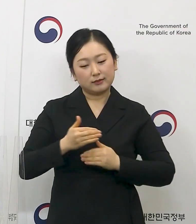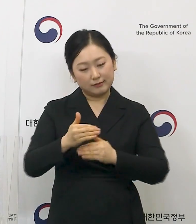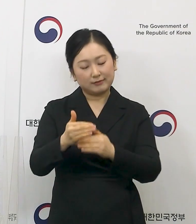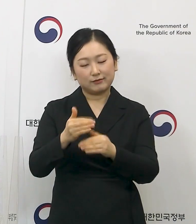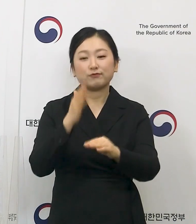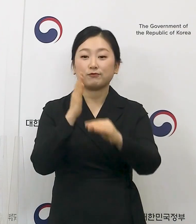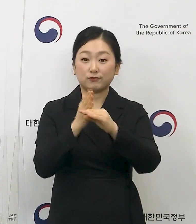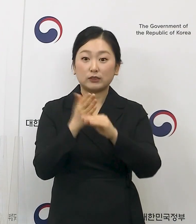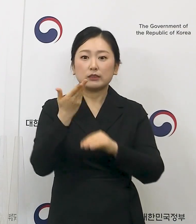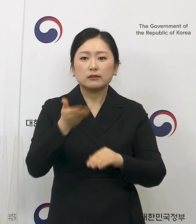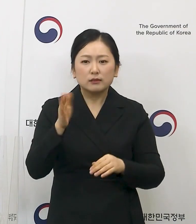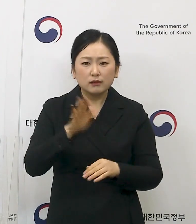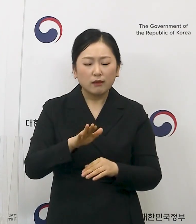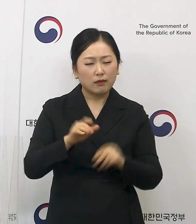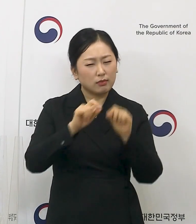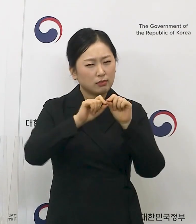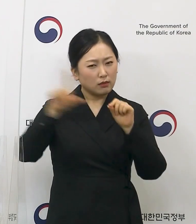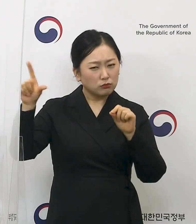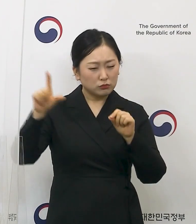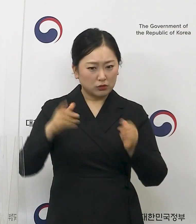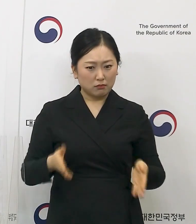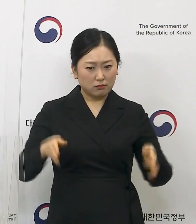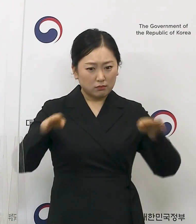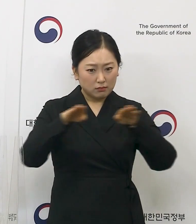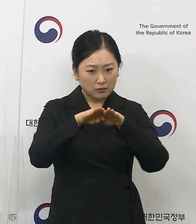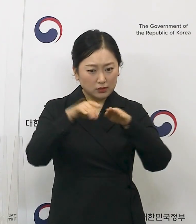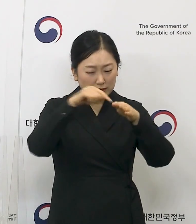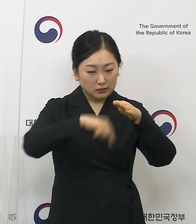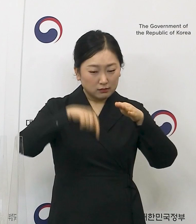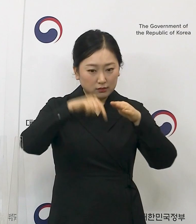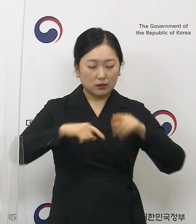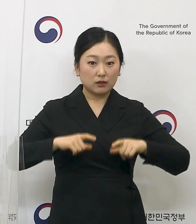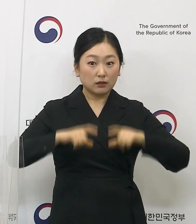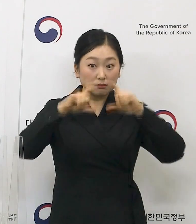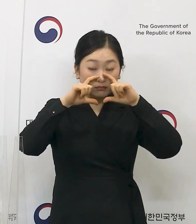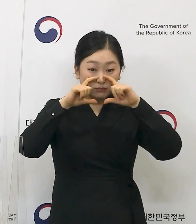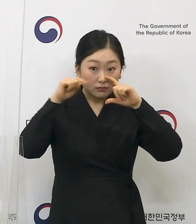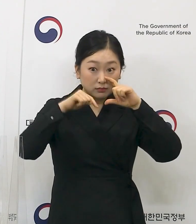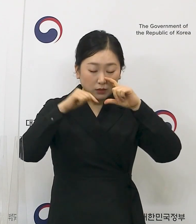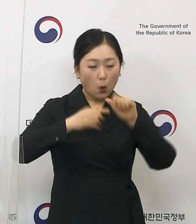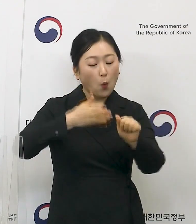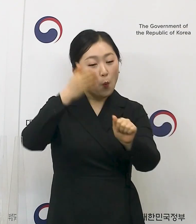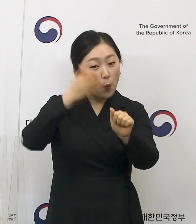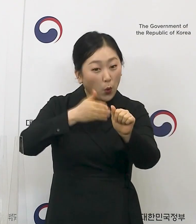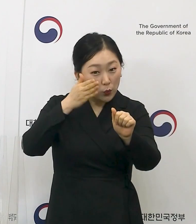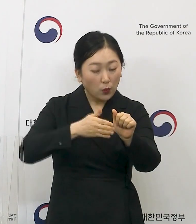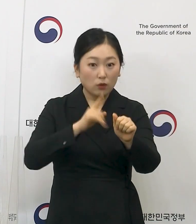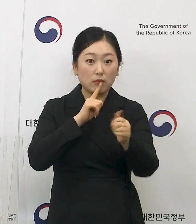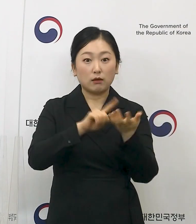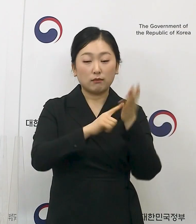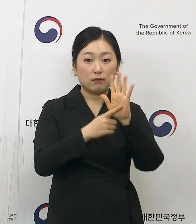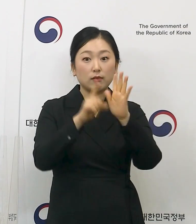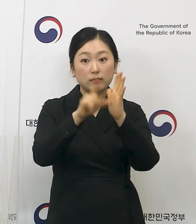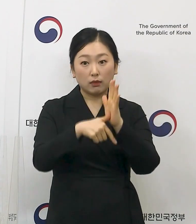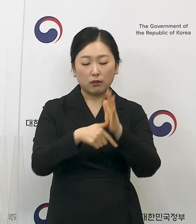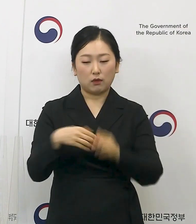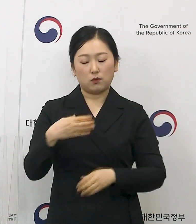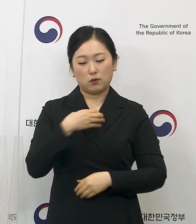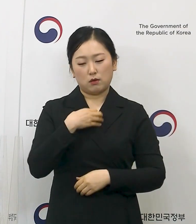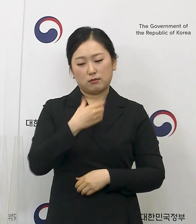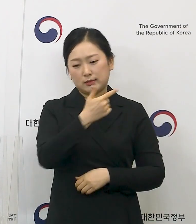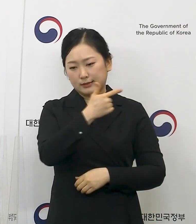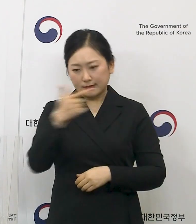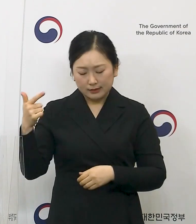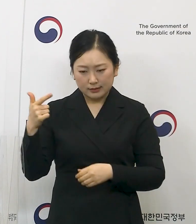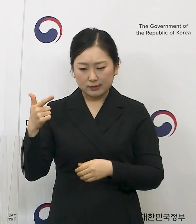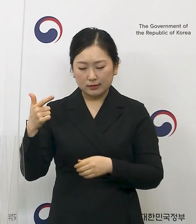다만 이를 통해 대부분의 실내에서 마스크 착용 의무 조치가 권고로 전환되더라도 고위험군 보호를 위한 필수